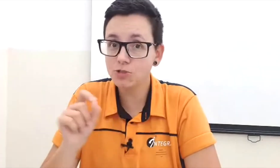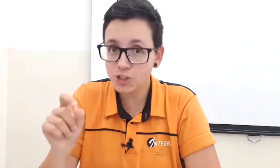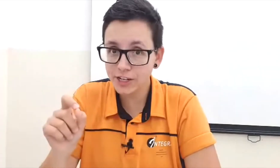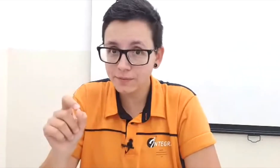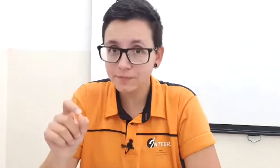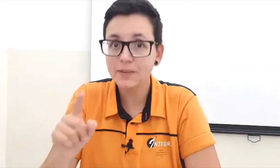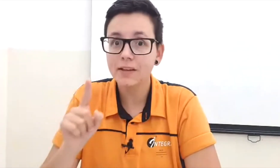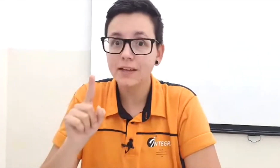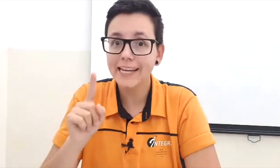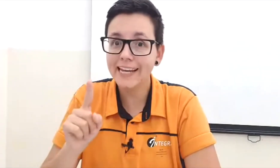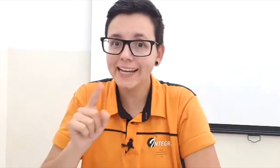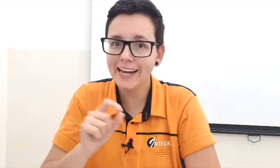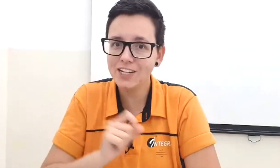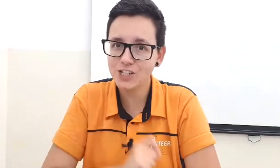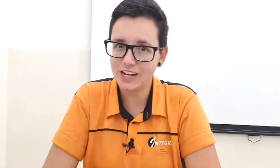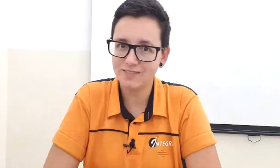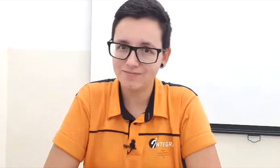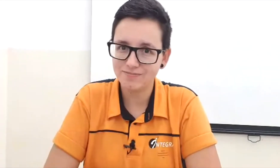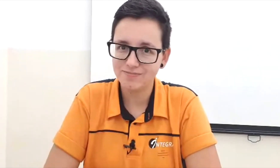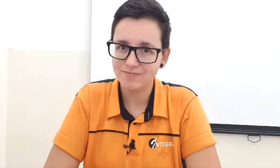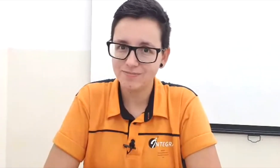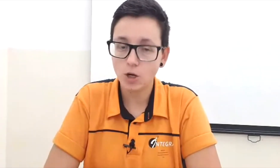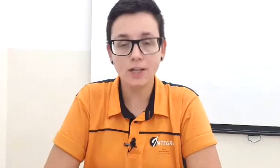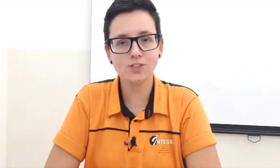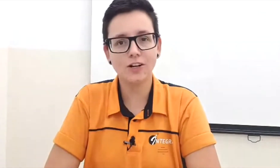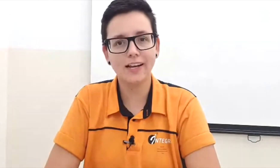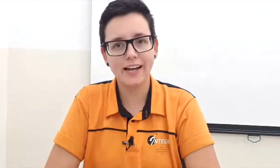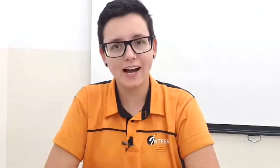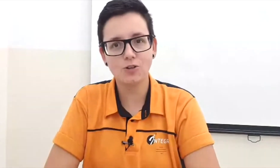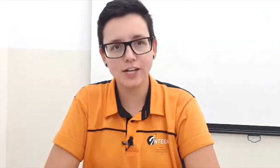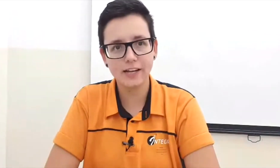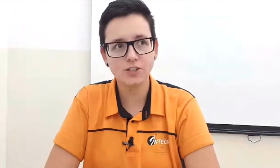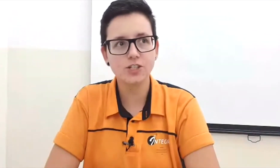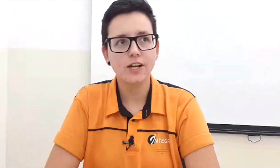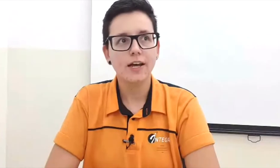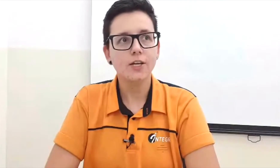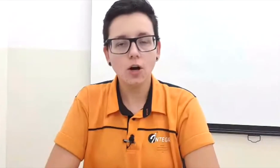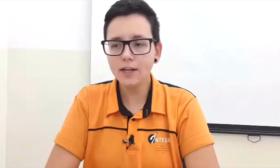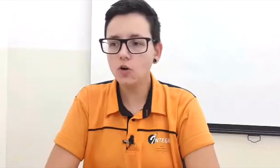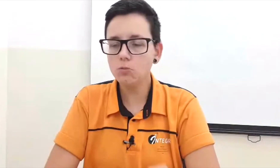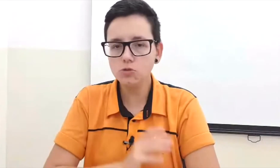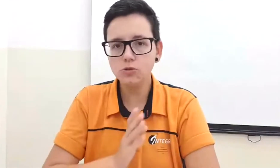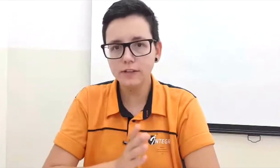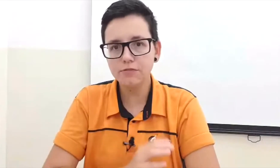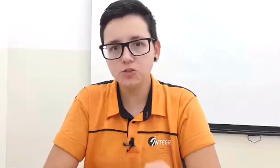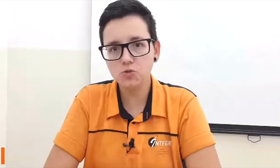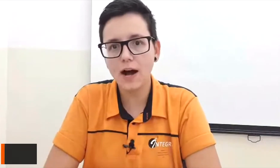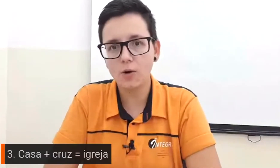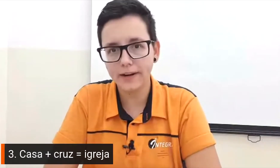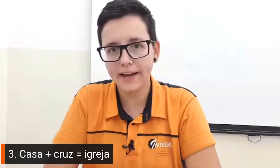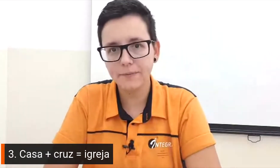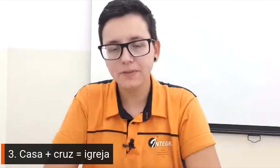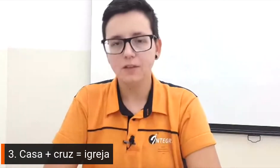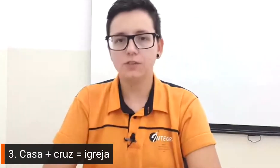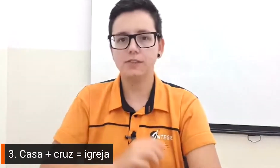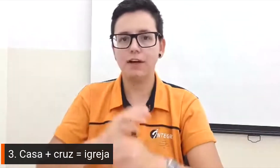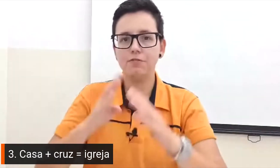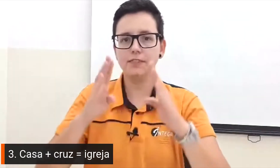de igreja. Olha só que legal, gente. E olha como o surdo é visual, né? Você vai fazer